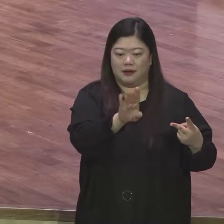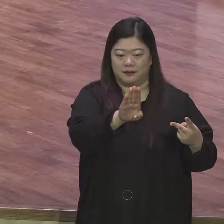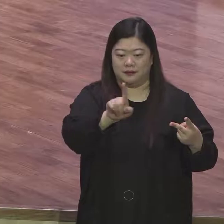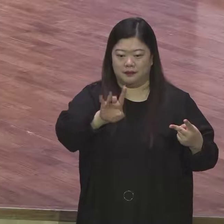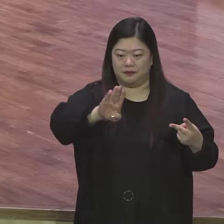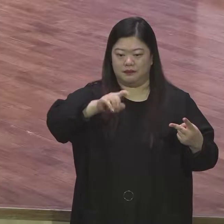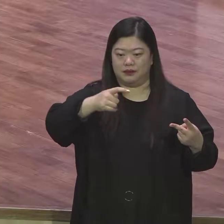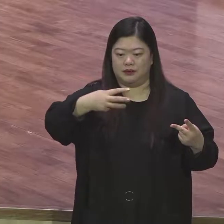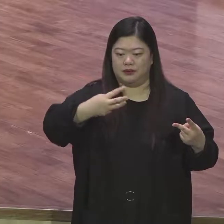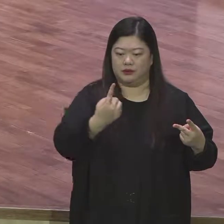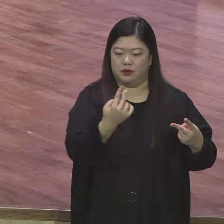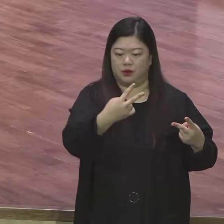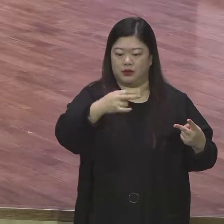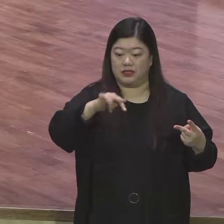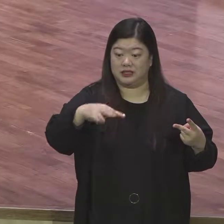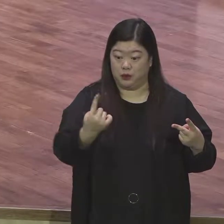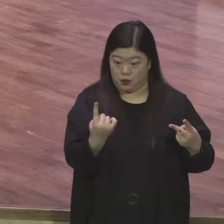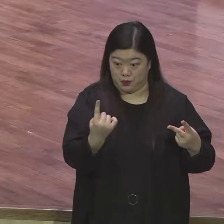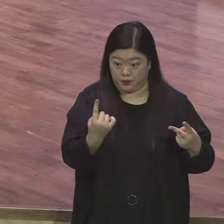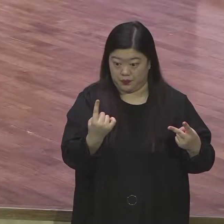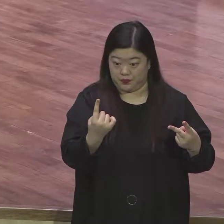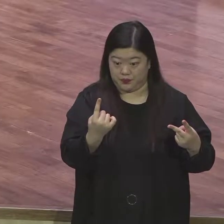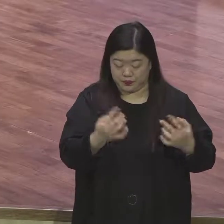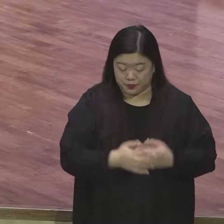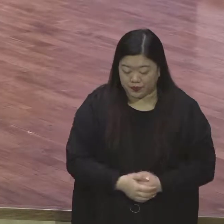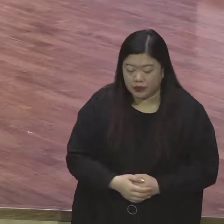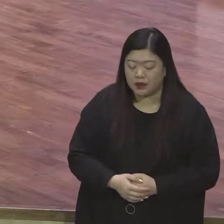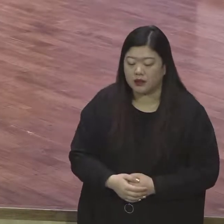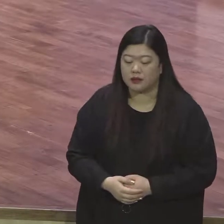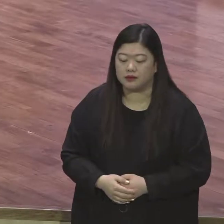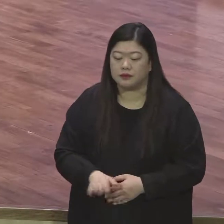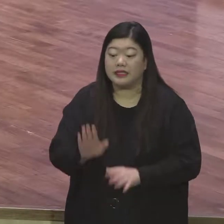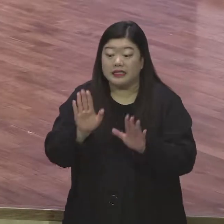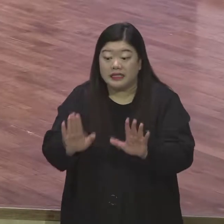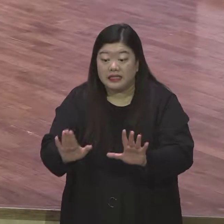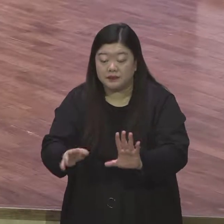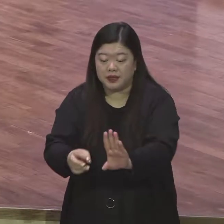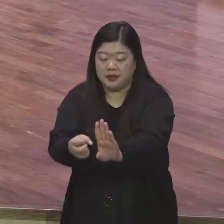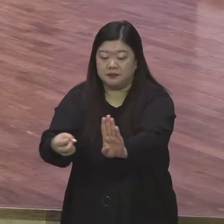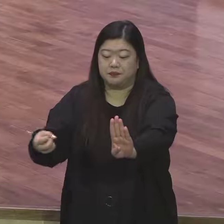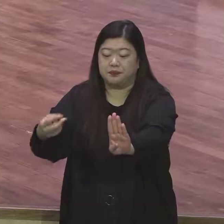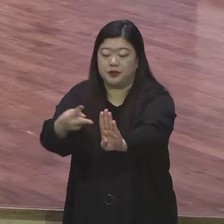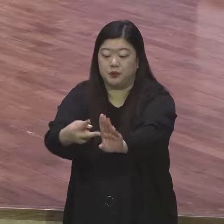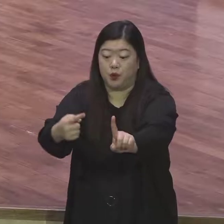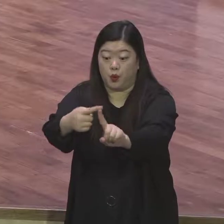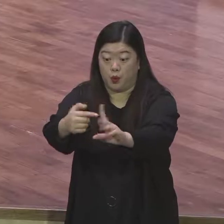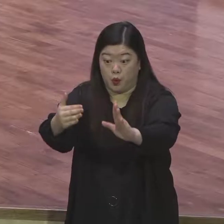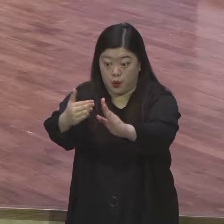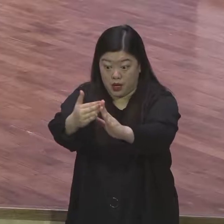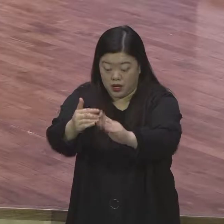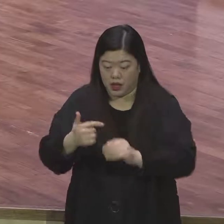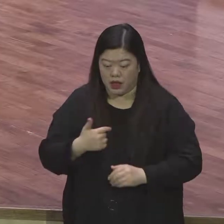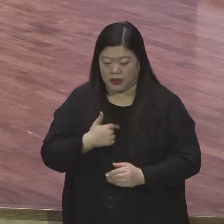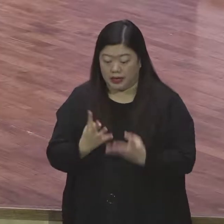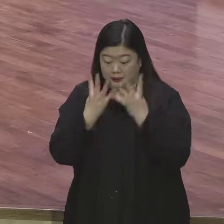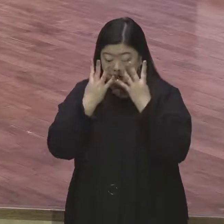에바브로디도는 빌립보 교회가 감옥에 갇혀 있는 이 바울을 돕기